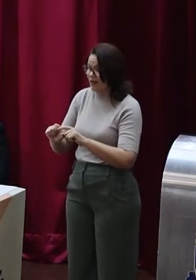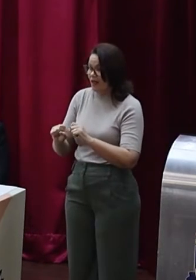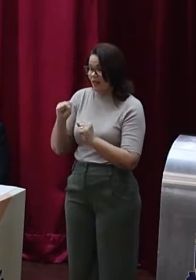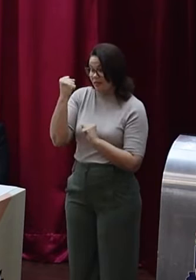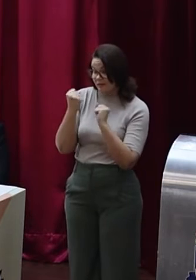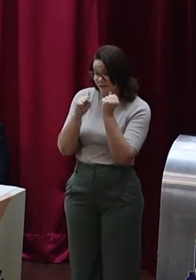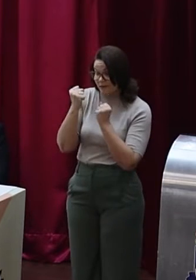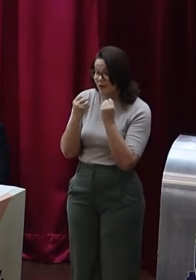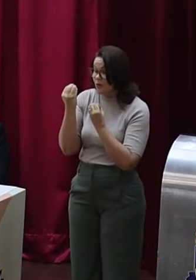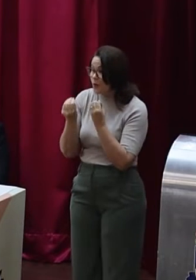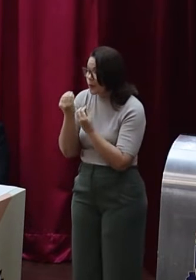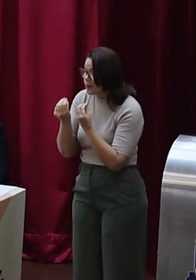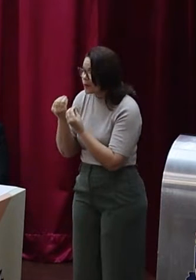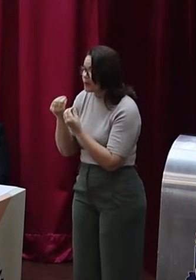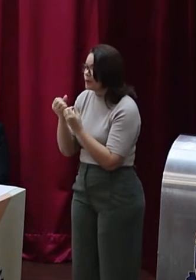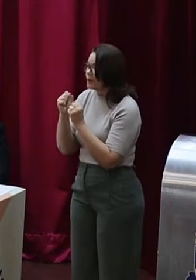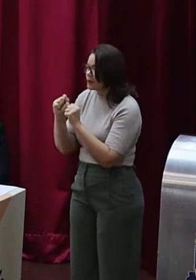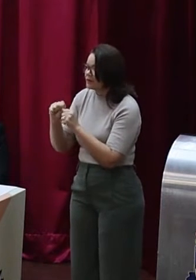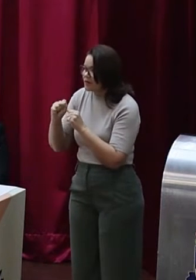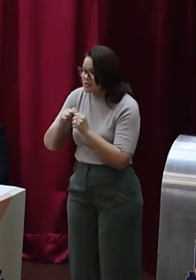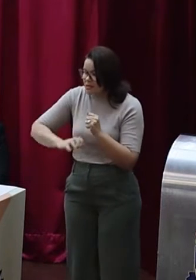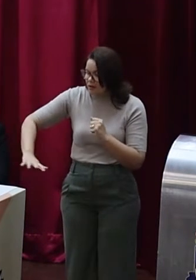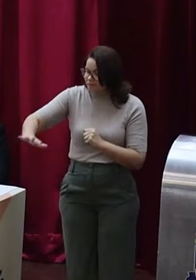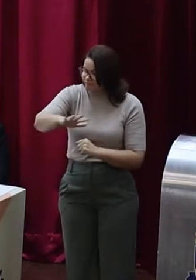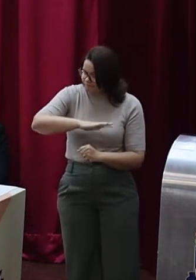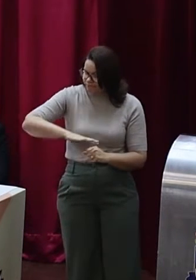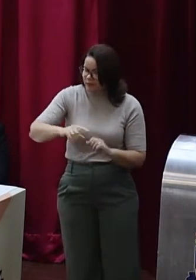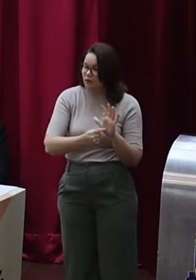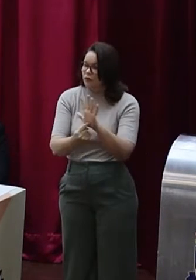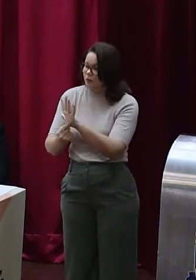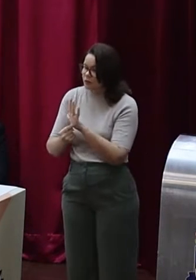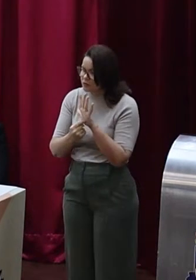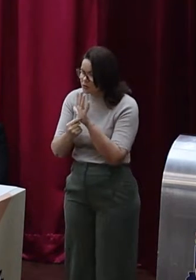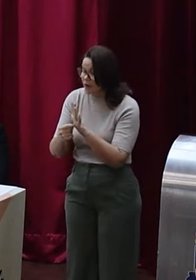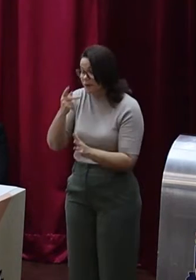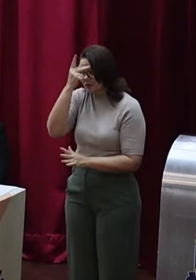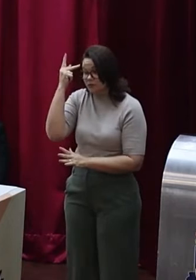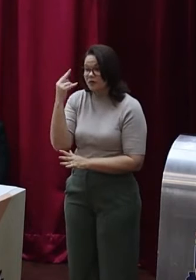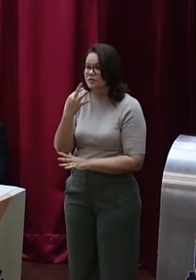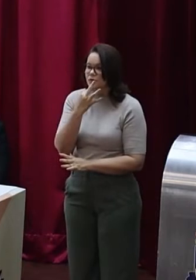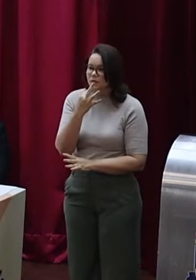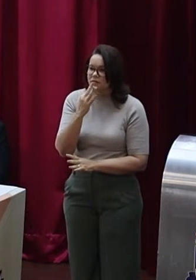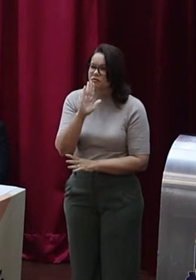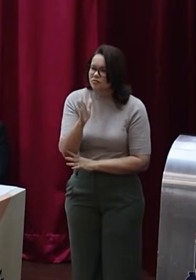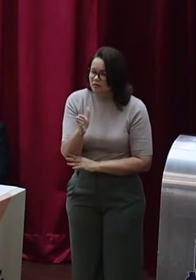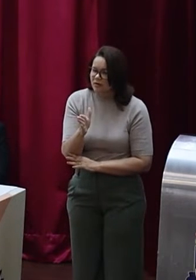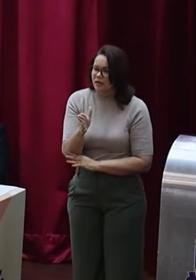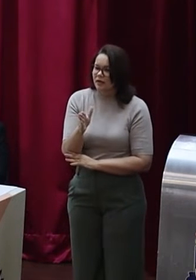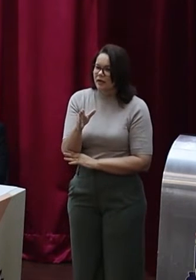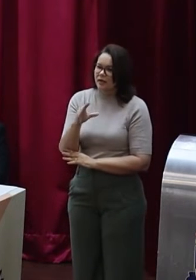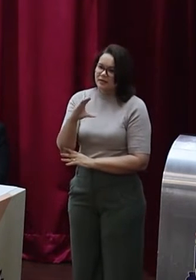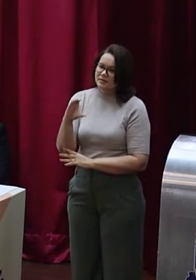pode ser escalado para esferas mais amplas, né? Então, eu mostro aí uma pessoa que vocês devem conhecer, a Cecília Oliveira,